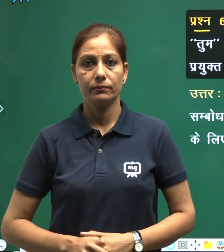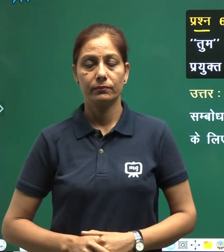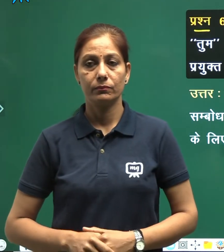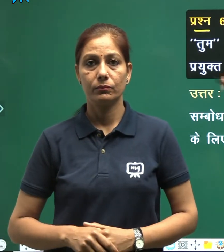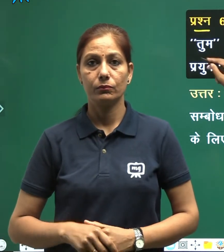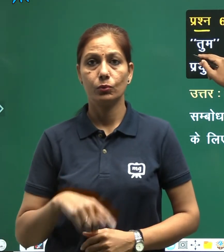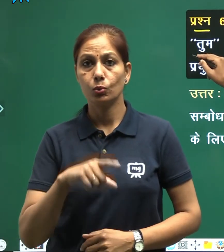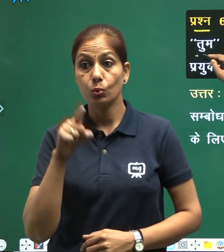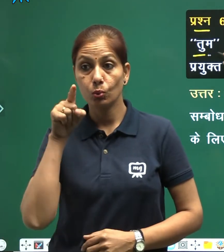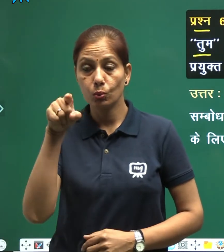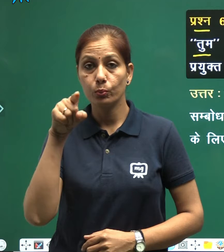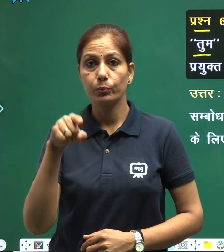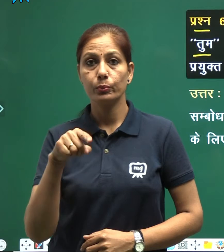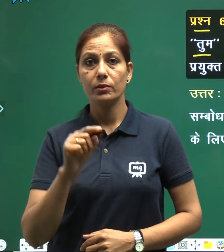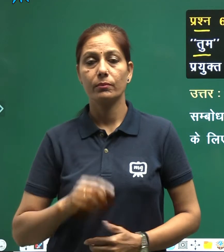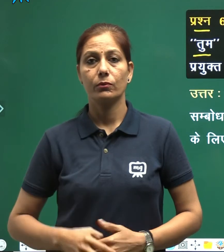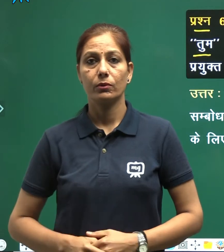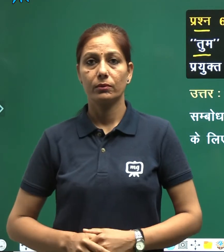तुम संबोधन